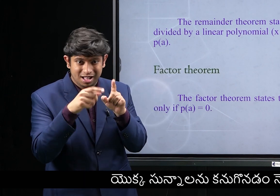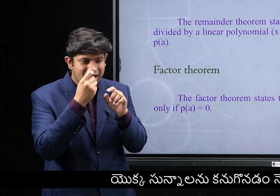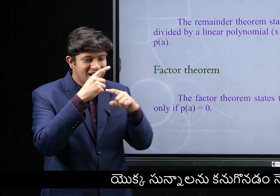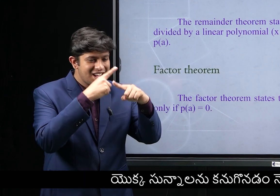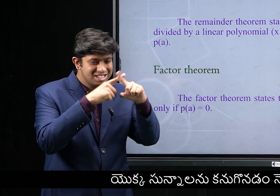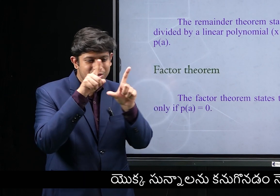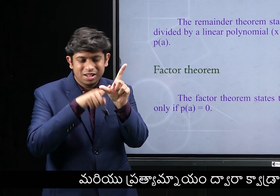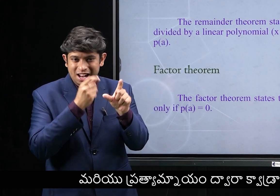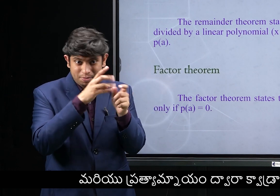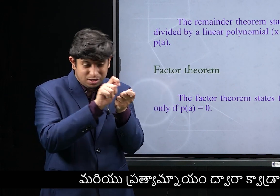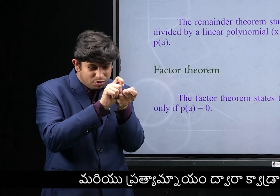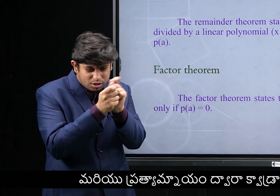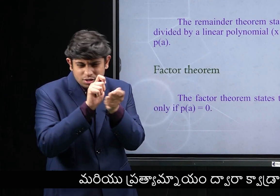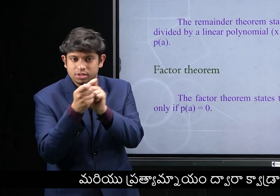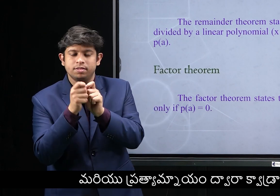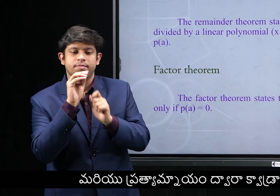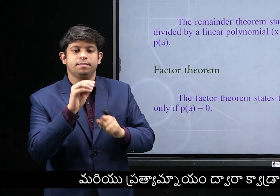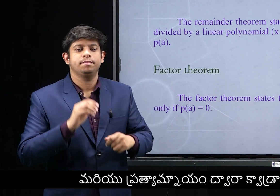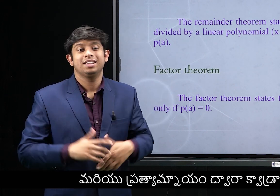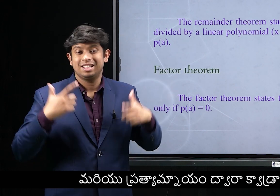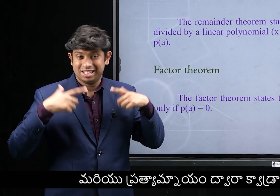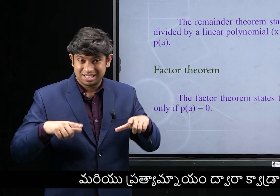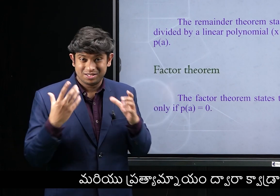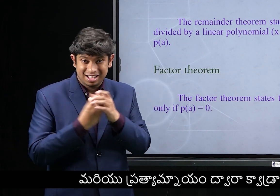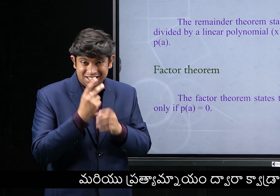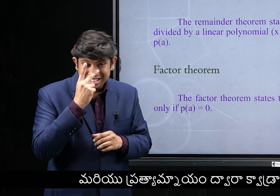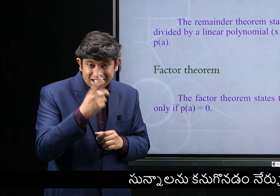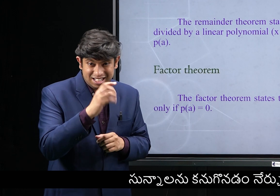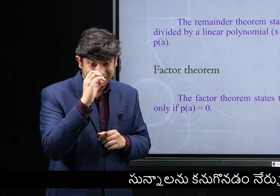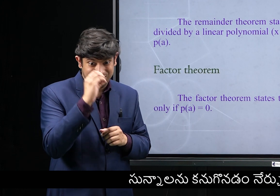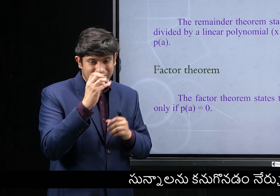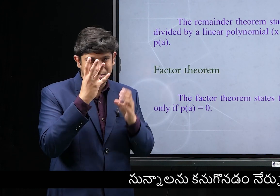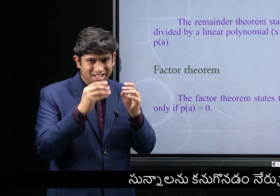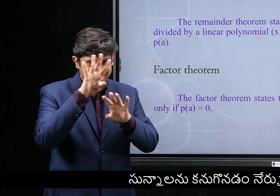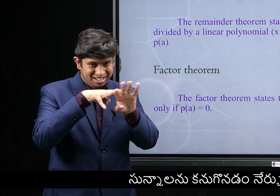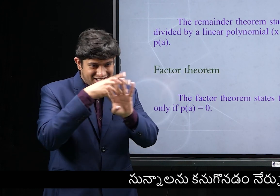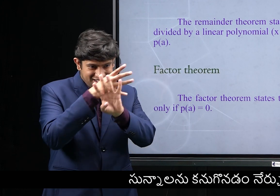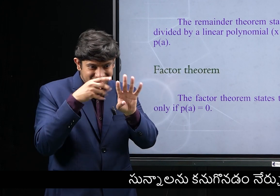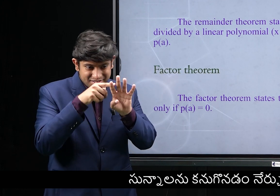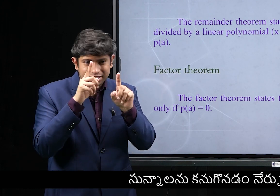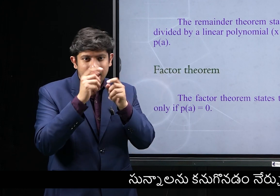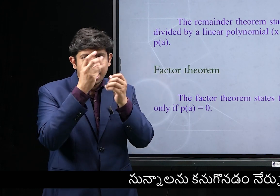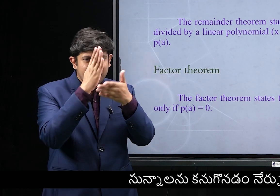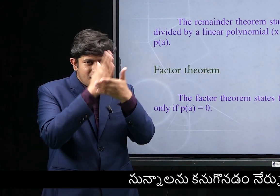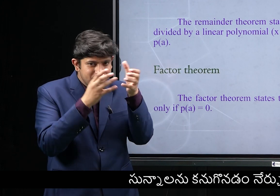నేర్చుకున్నాం. ప్రత్యామ్నాయం ద్వారా క్వాడ్రాటిక్ బహుపది యొక్క సున్నాలను కనుక్కోవటం నేర్చుకున్నాం.